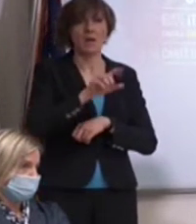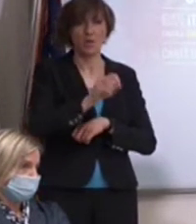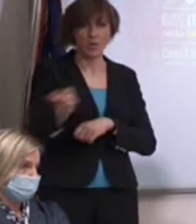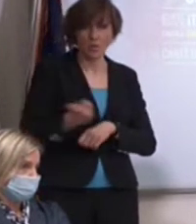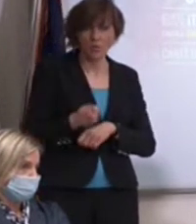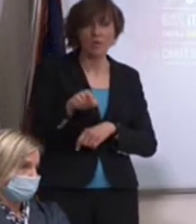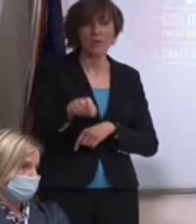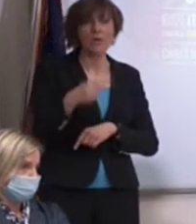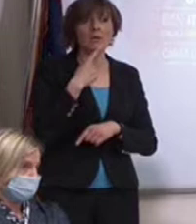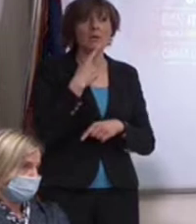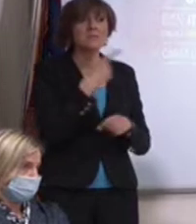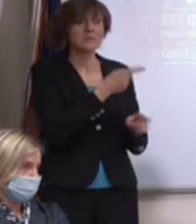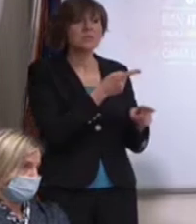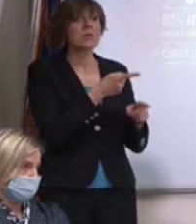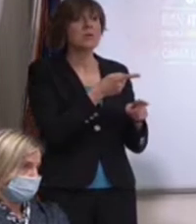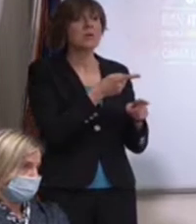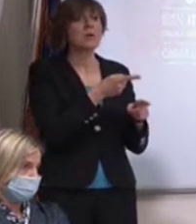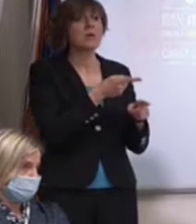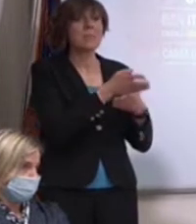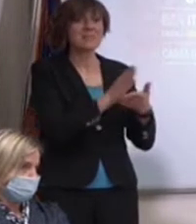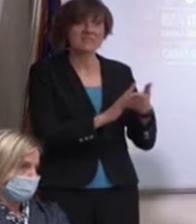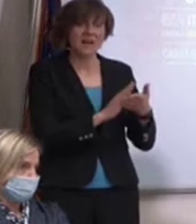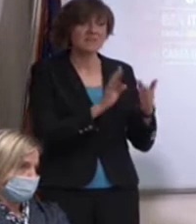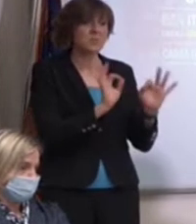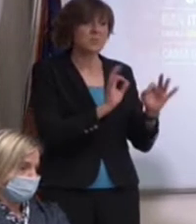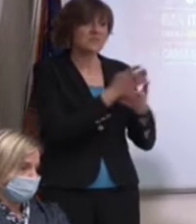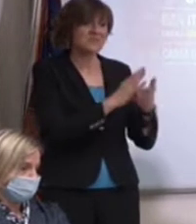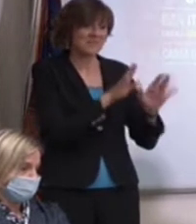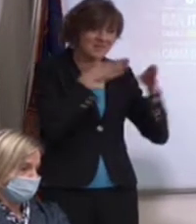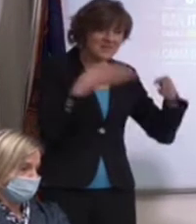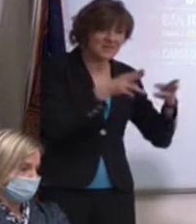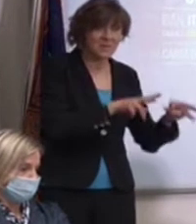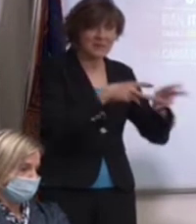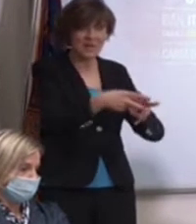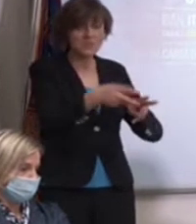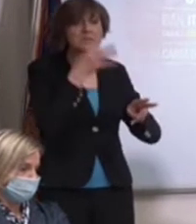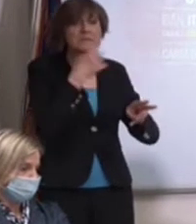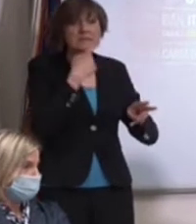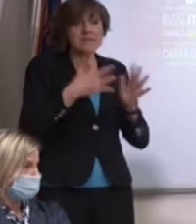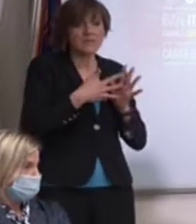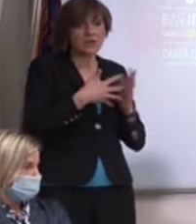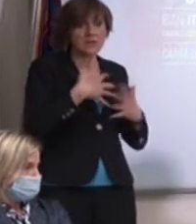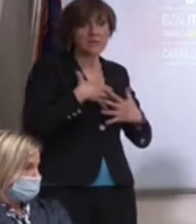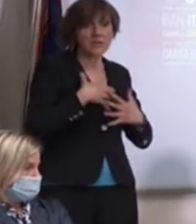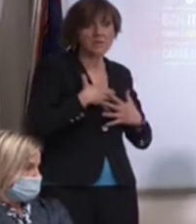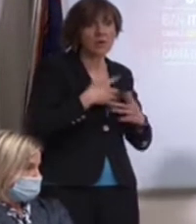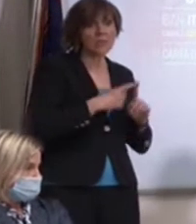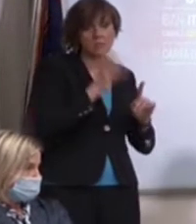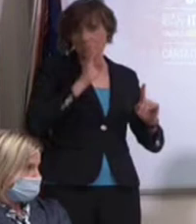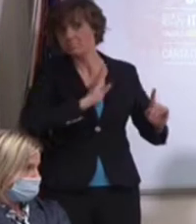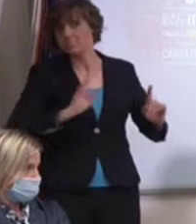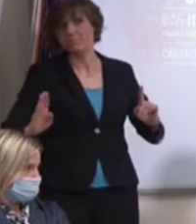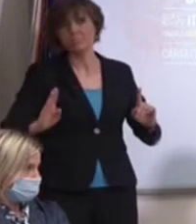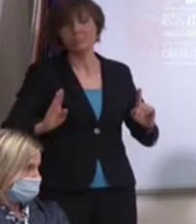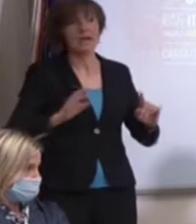negozio di ferramenta sono in corso vari test sulle persone vicine ai positivi si tratta di 25 contatti dei due